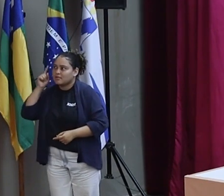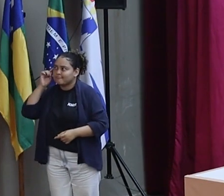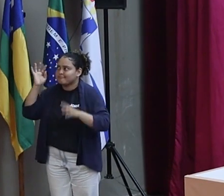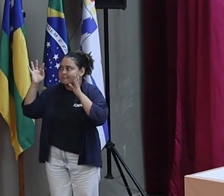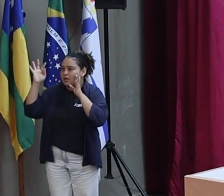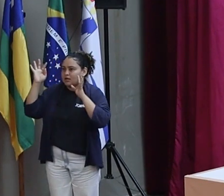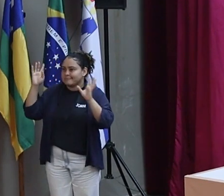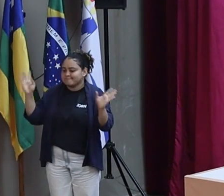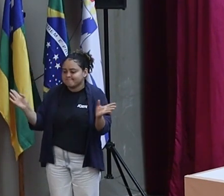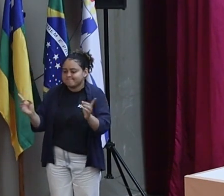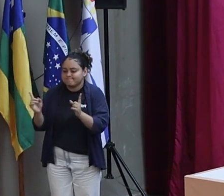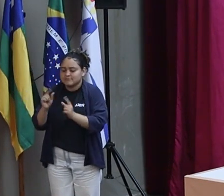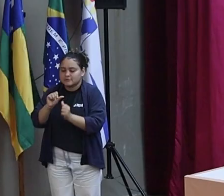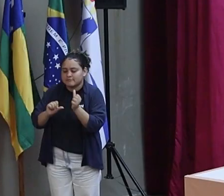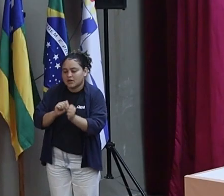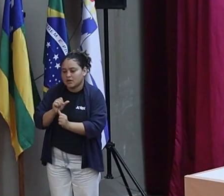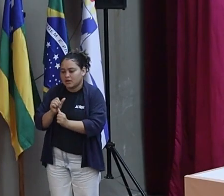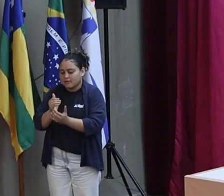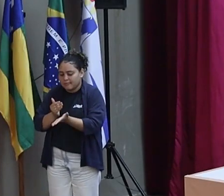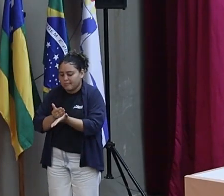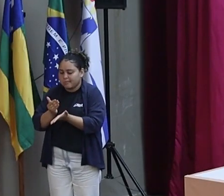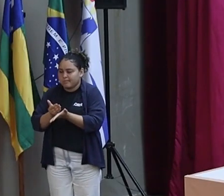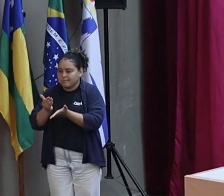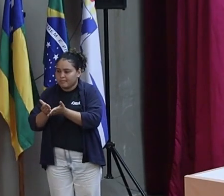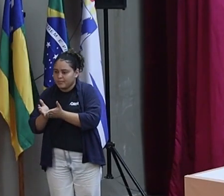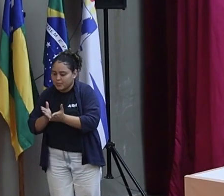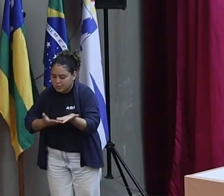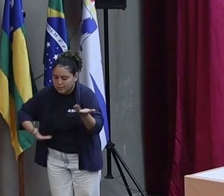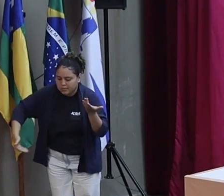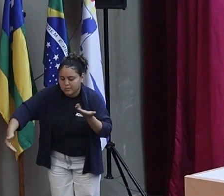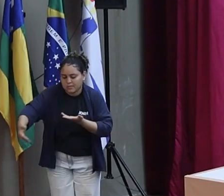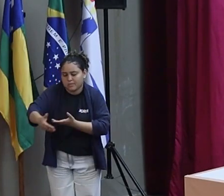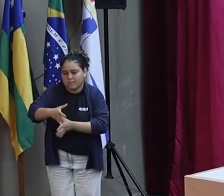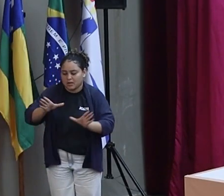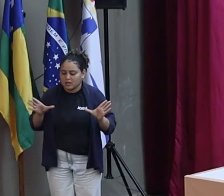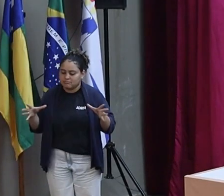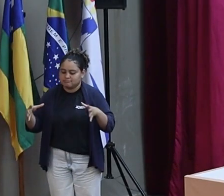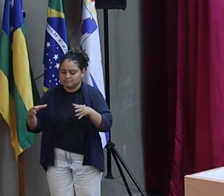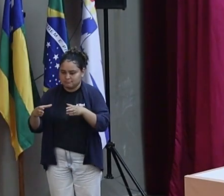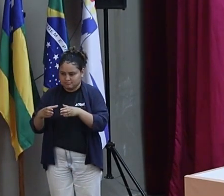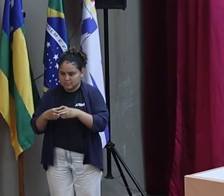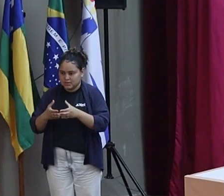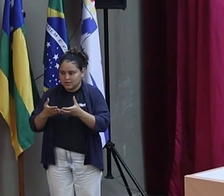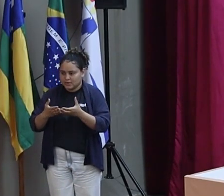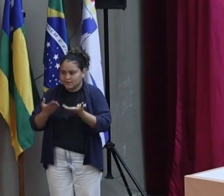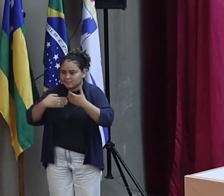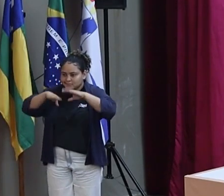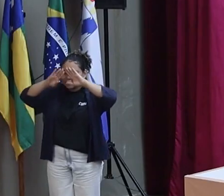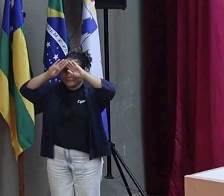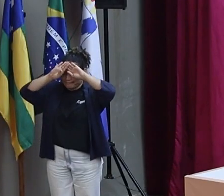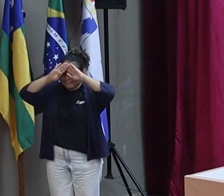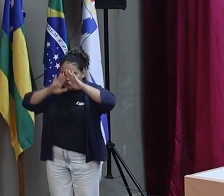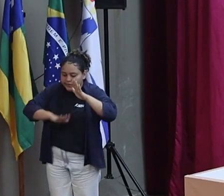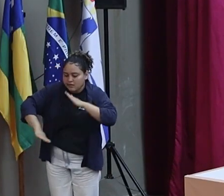por exemplo, do circular, do início, meio e fim, da roda, do terreiro, né? De estar ali no terreiro conversando